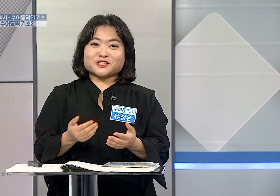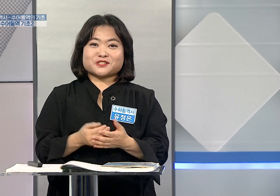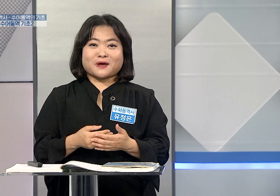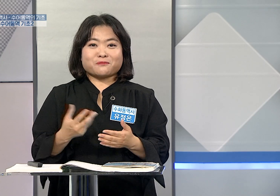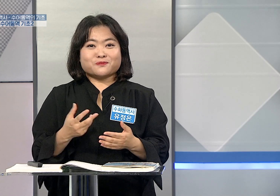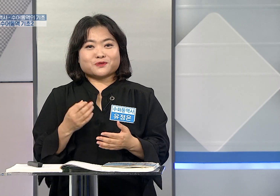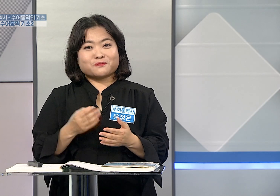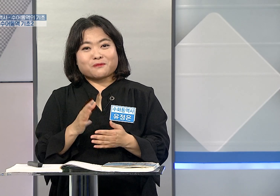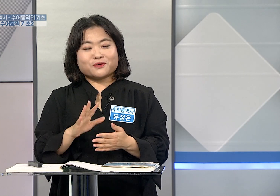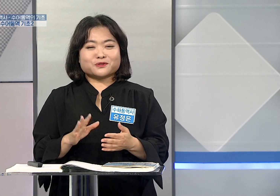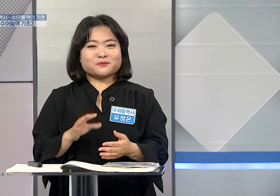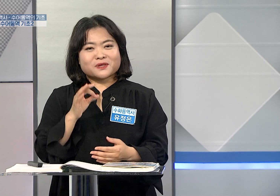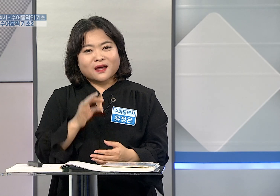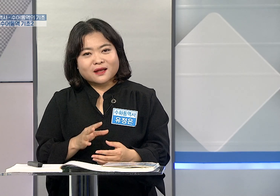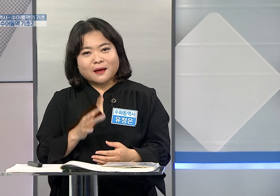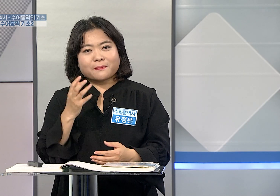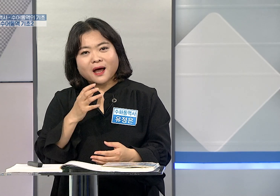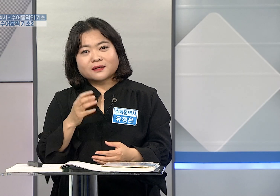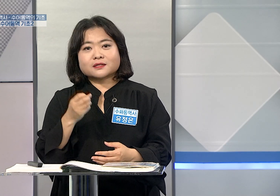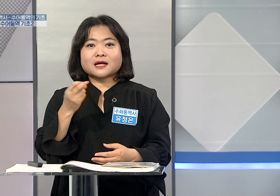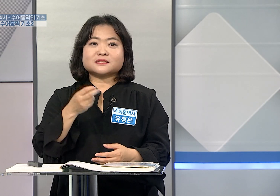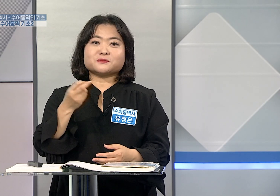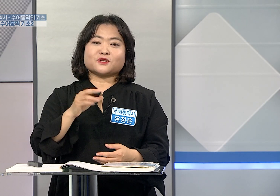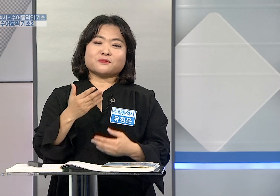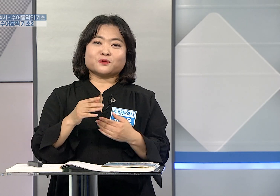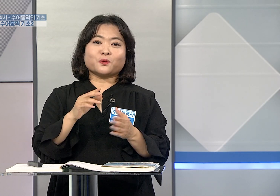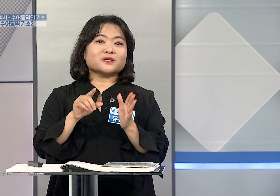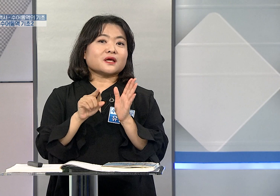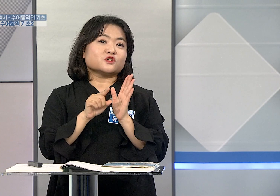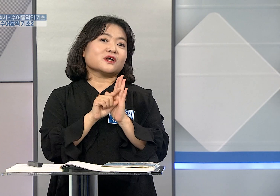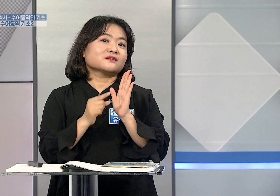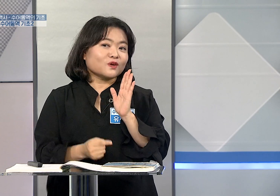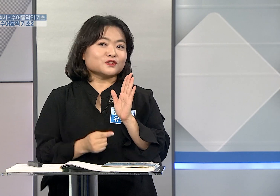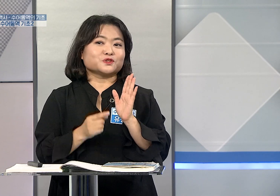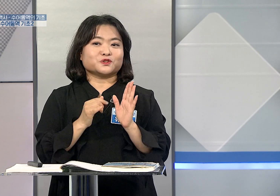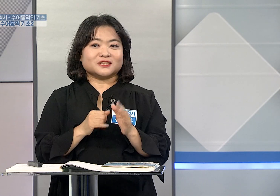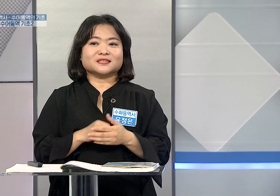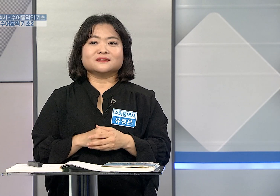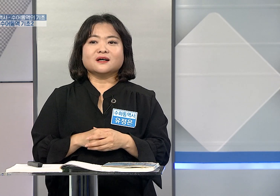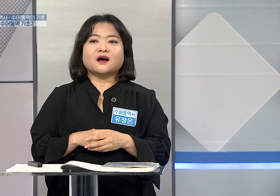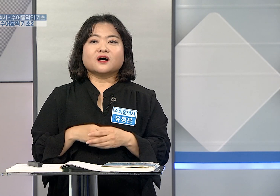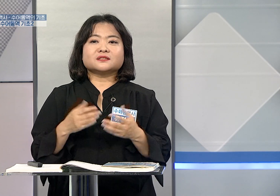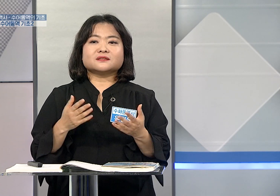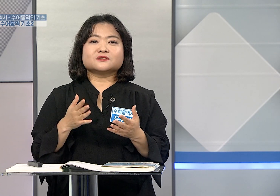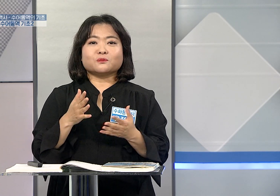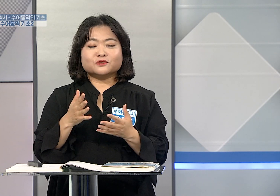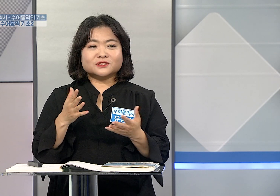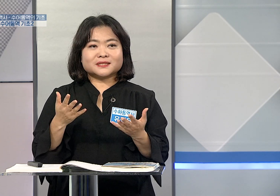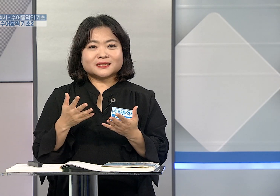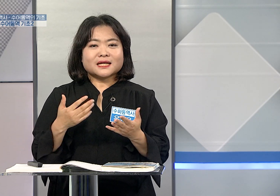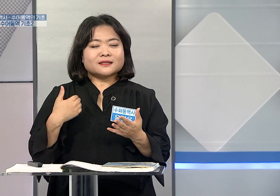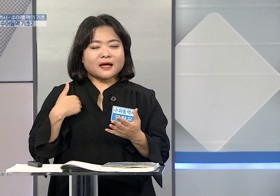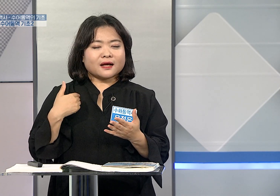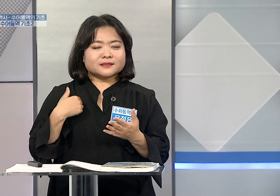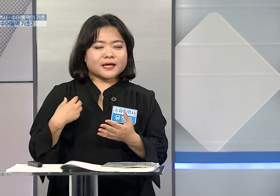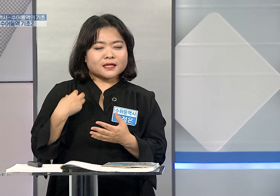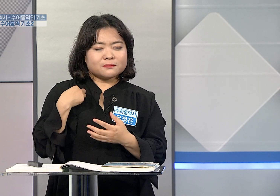있지만 아픈 모습만 보여주고 미안, 아파 이게 상습이 되면 농인의 신뢰가 떨어질 수도 있는 어쨌든 전문직, 나 책임